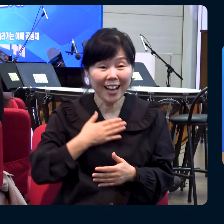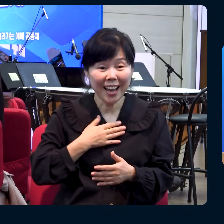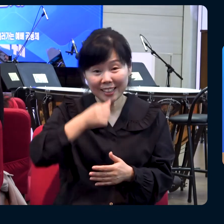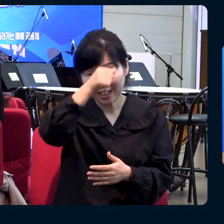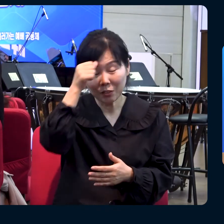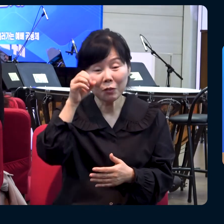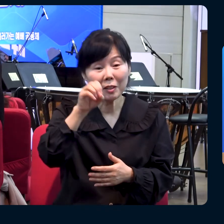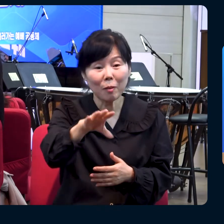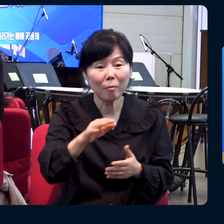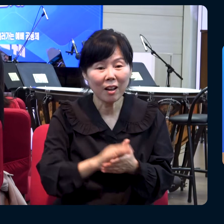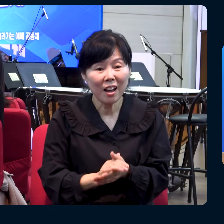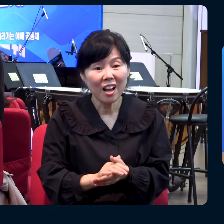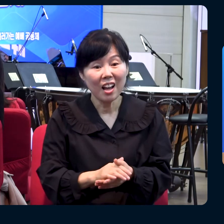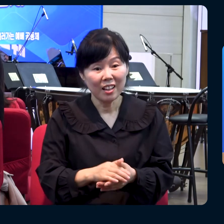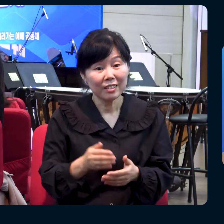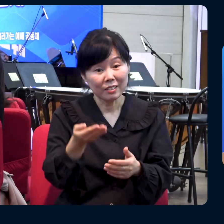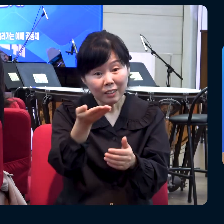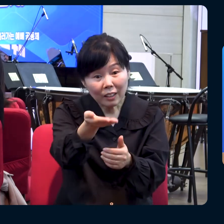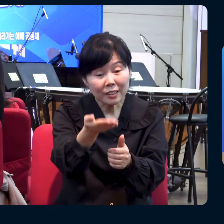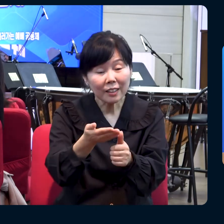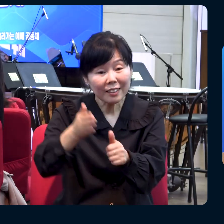했어요.